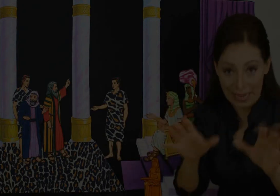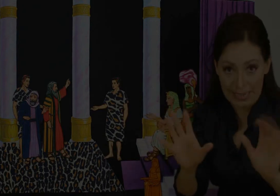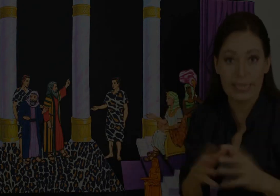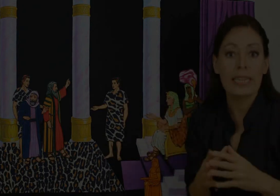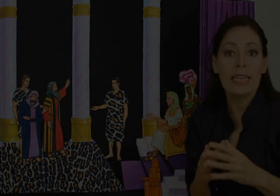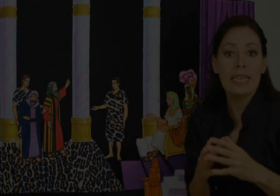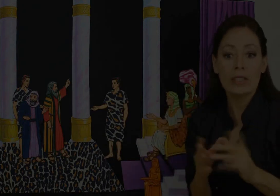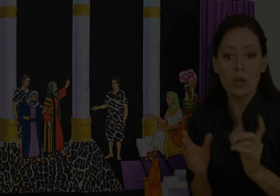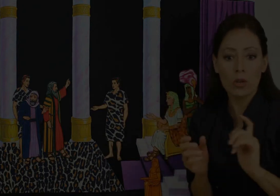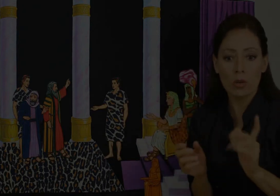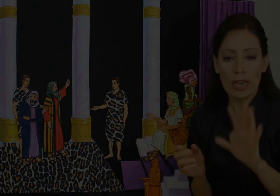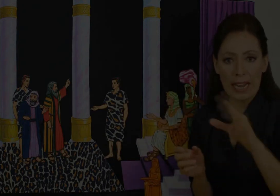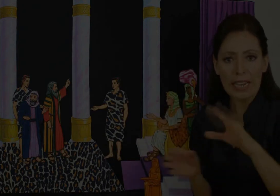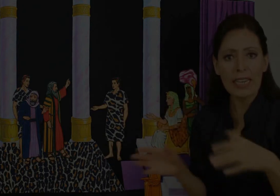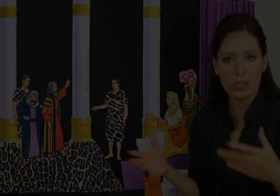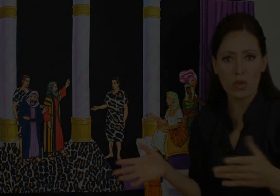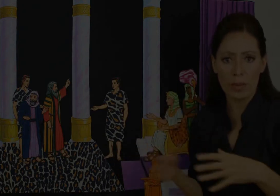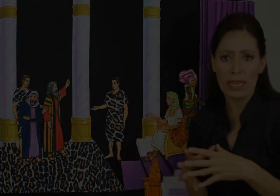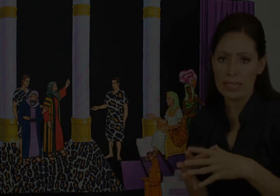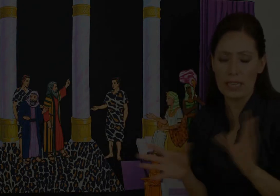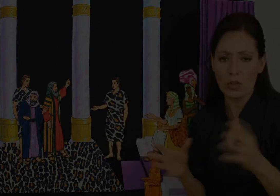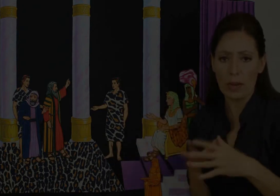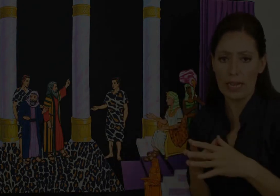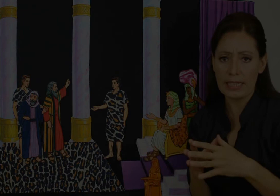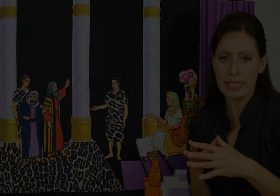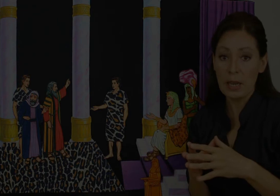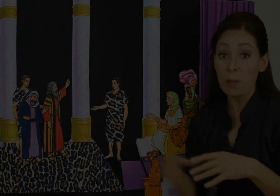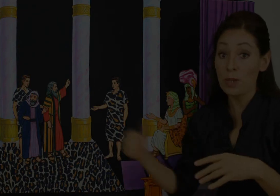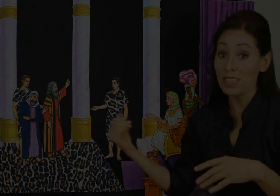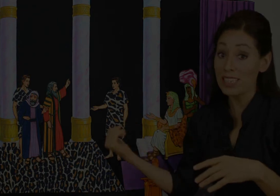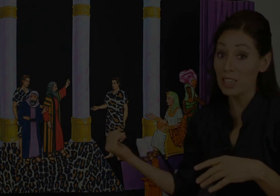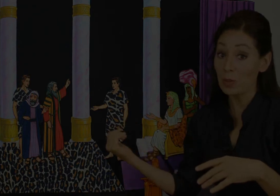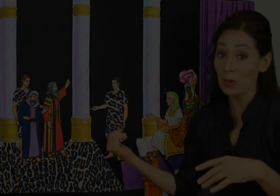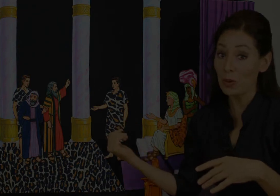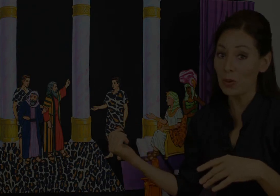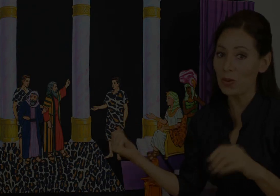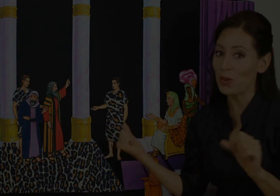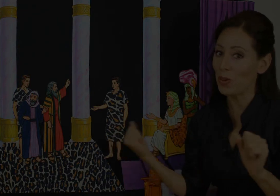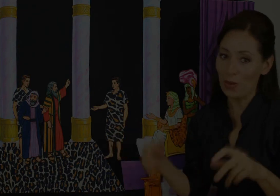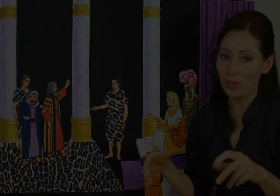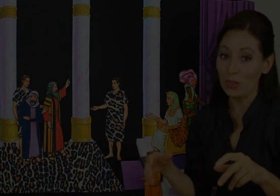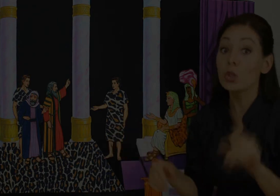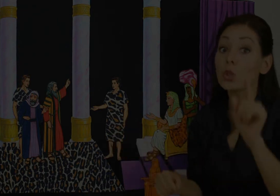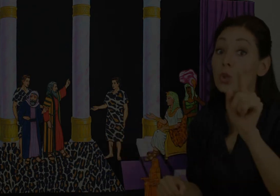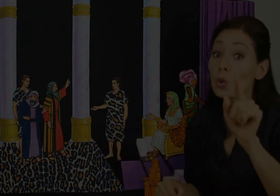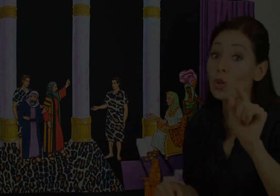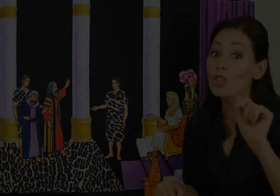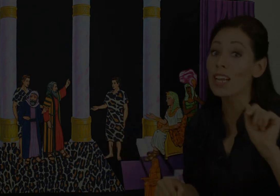Vayan. Solo dejarán aquí a sus ovejas y a sus vacas. Moisés le respondió: no, tú nos darás